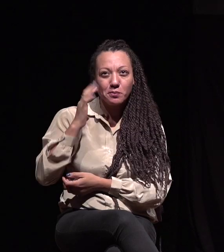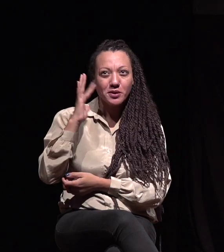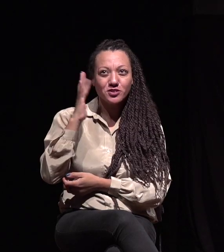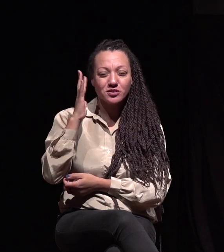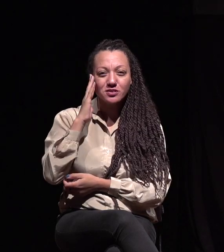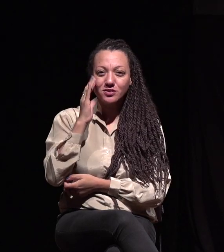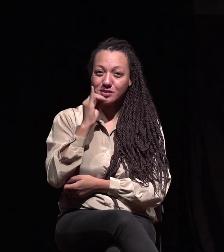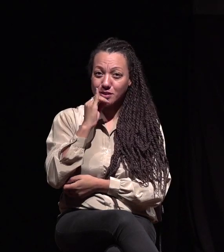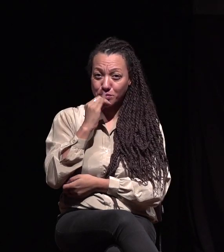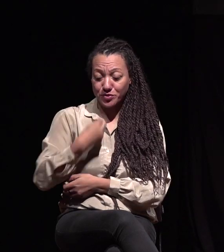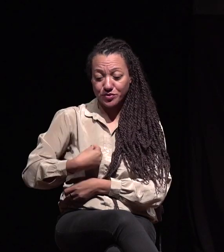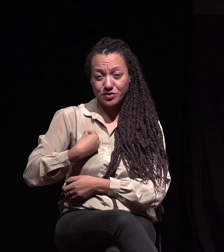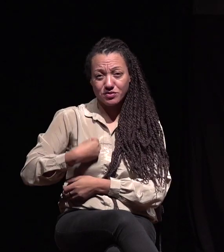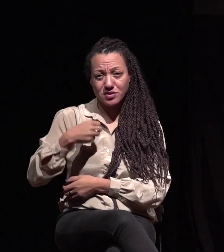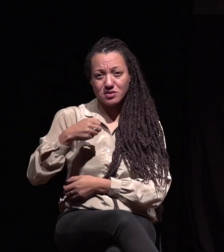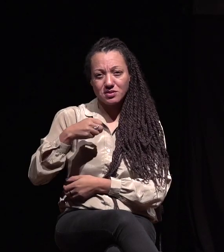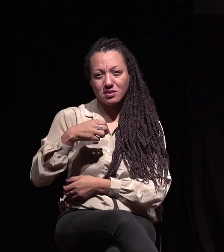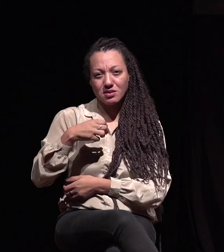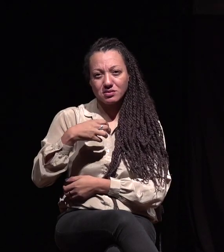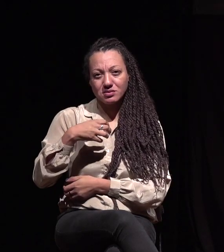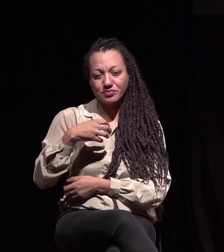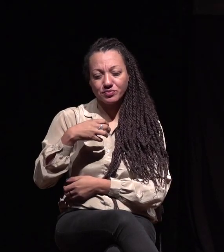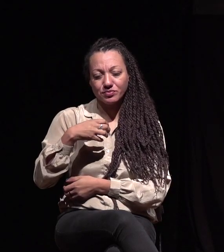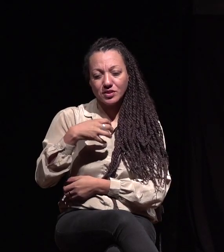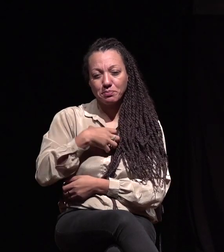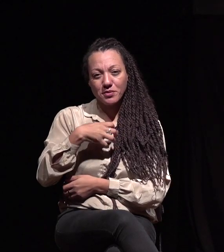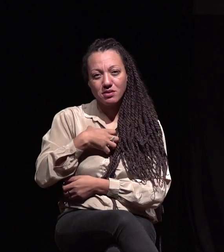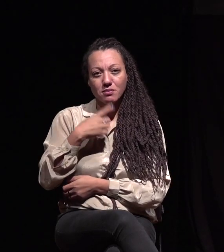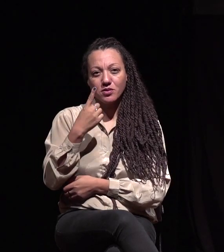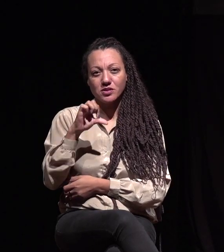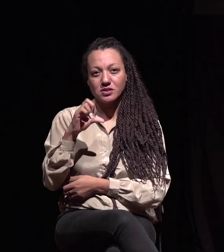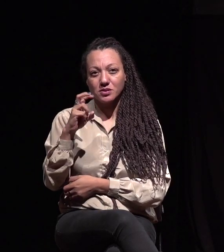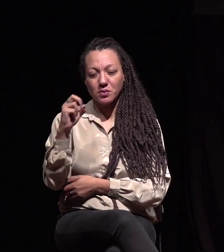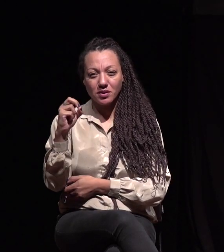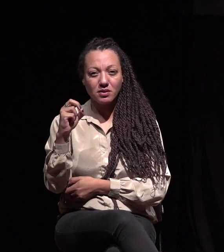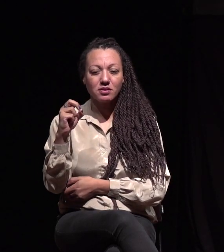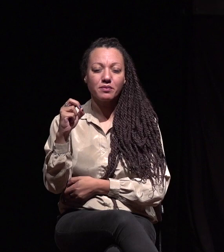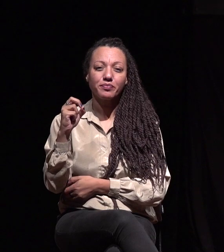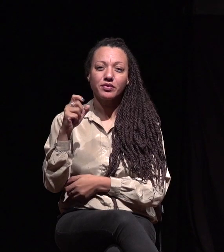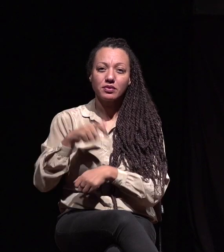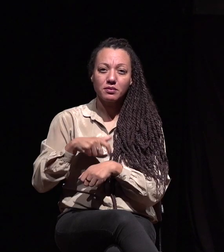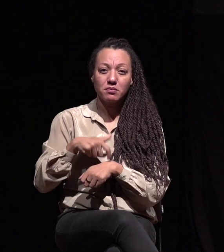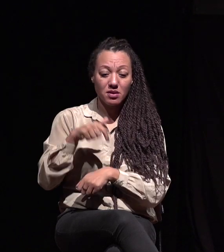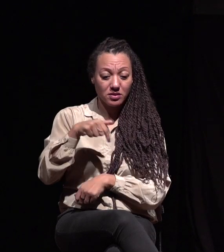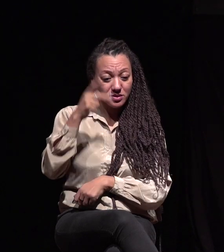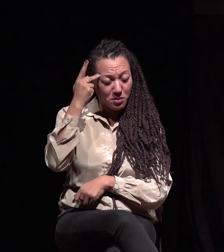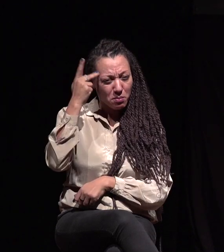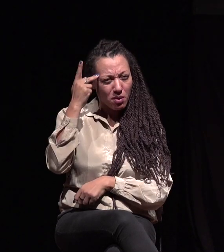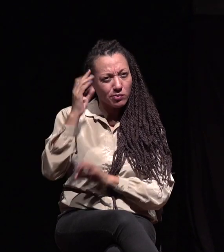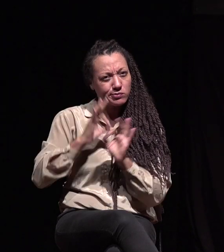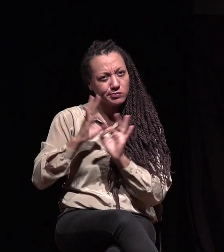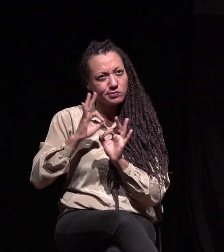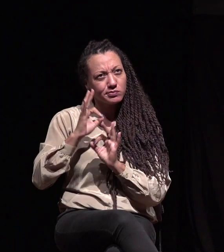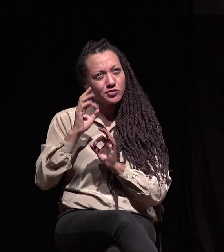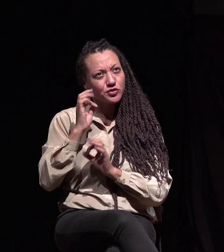Bahia no final dos anos 50, aqui pensando o MASP nesses anos todos, ela